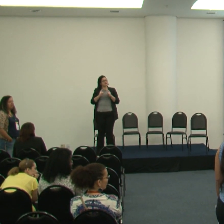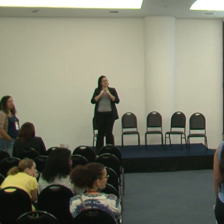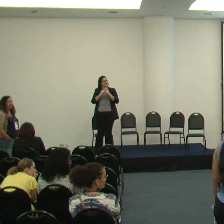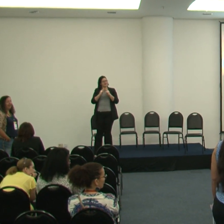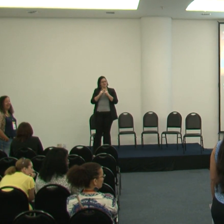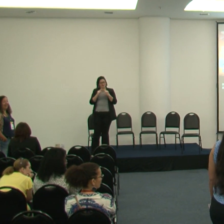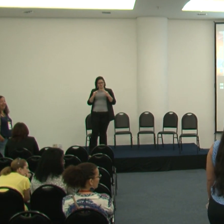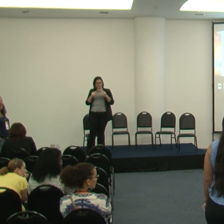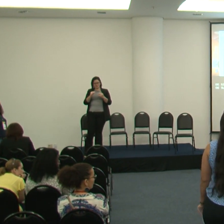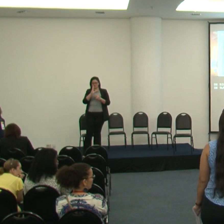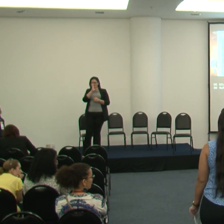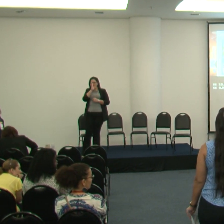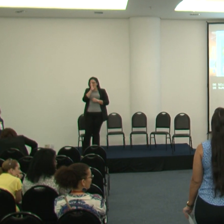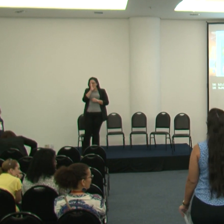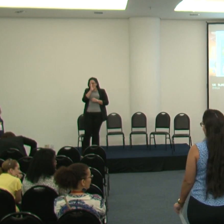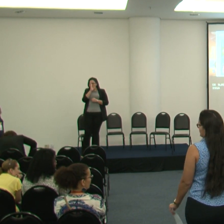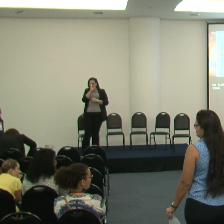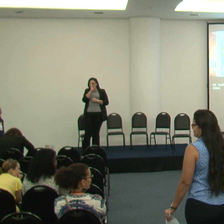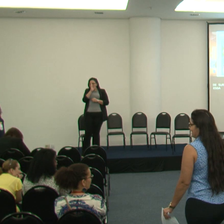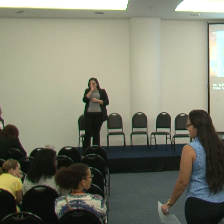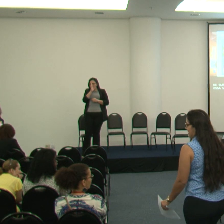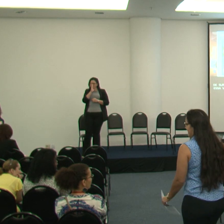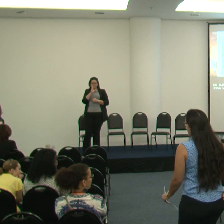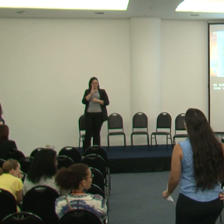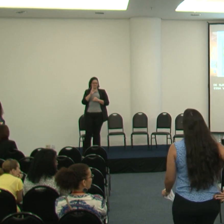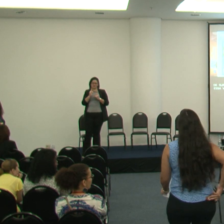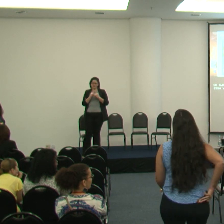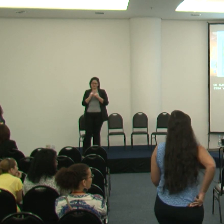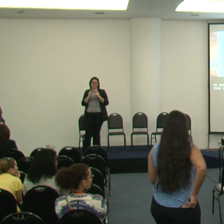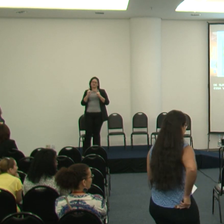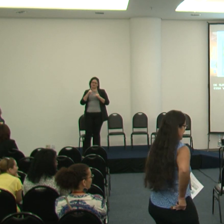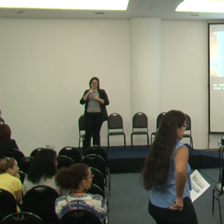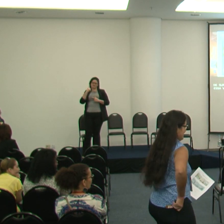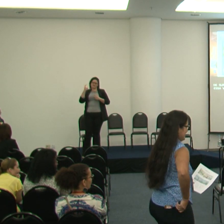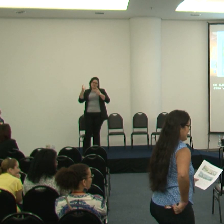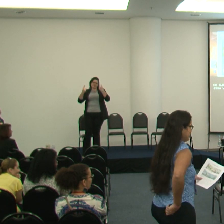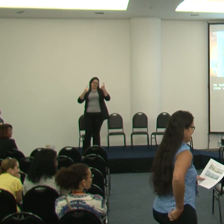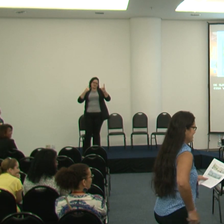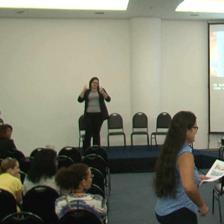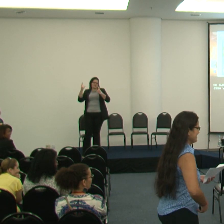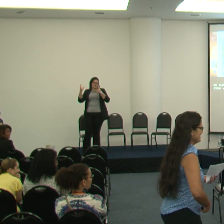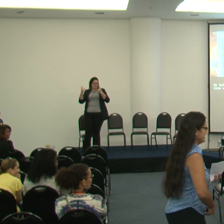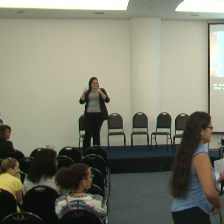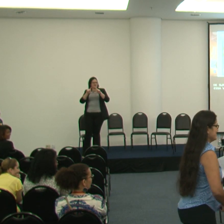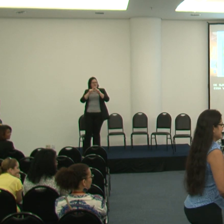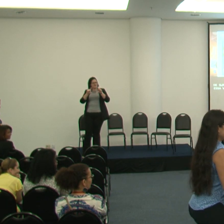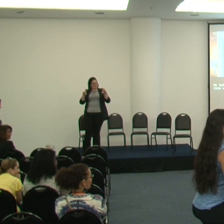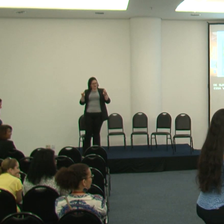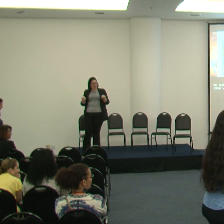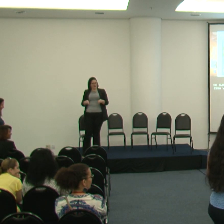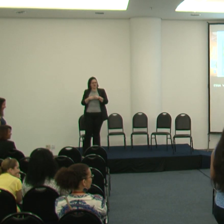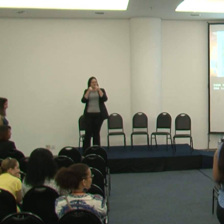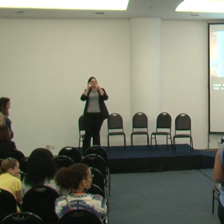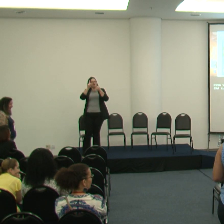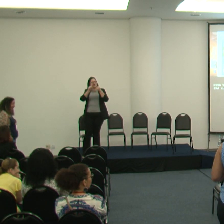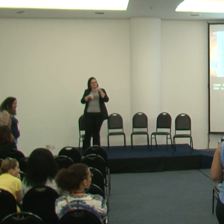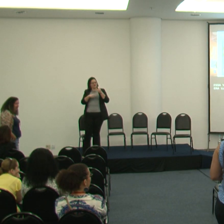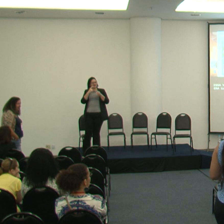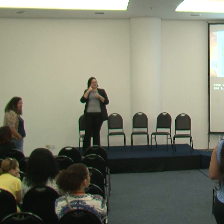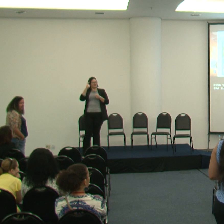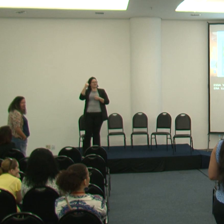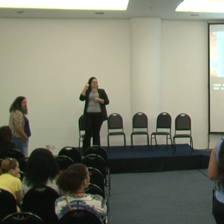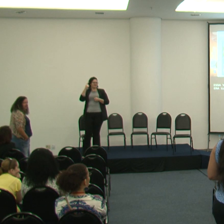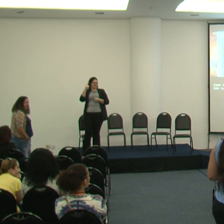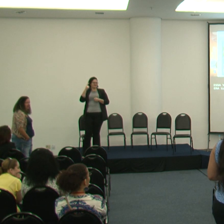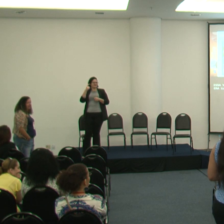de silêncio total, e não é. O INES é um lugar barulhento. Então, eu acho que essa tirinha, né, ela quebra um pouco essa ideia, né,